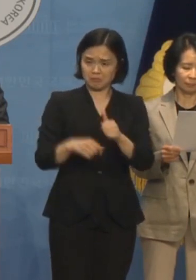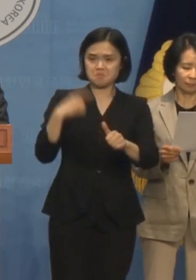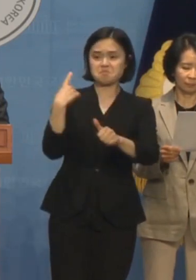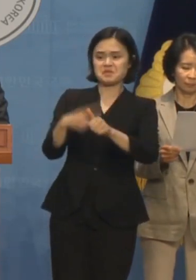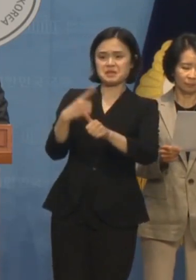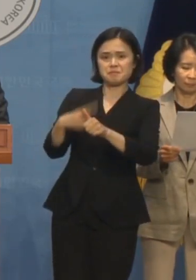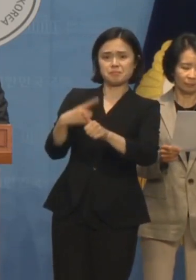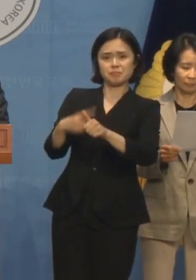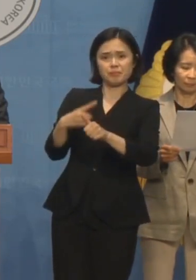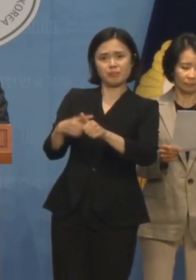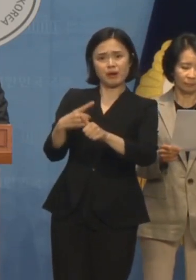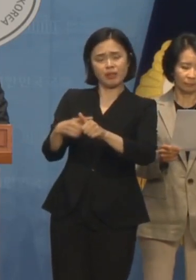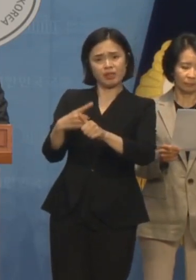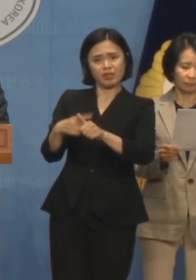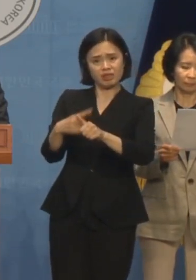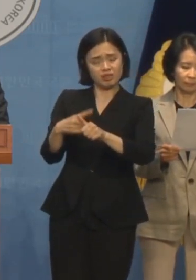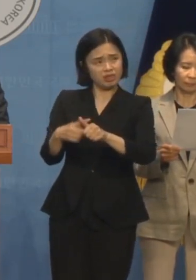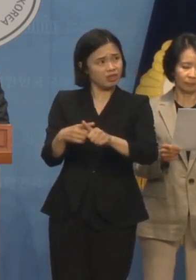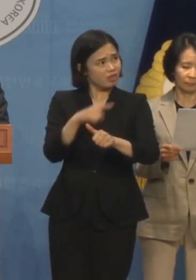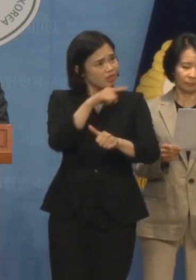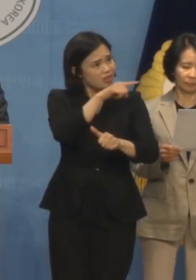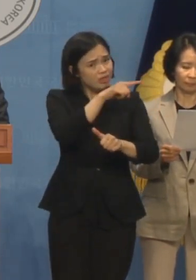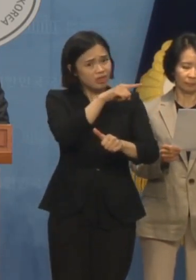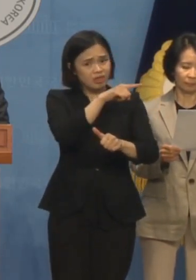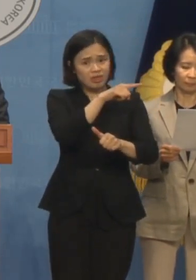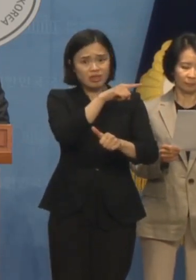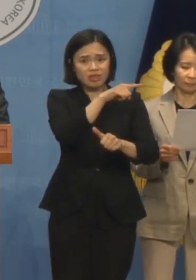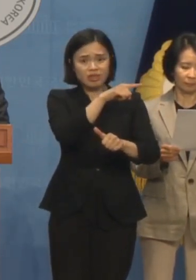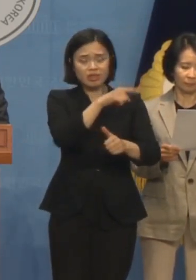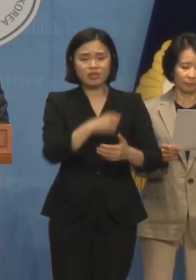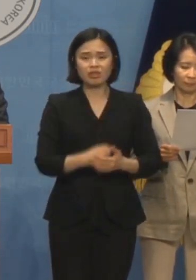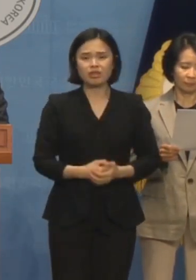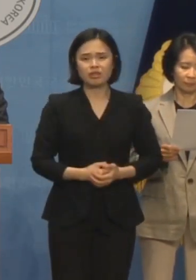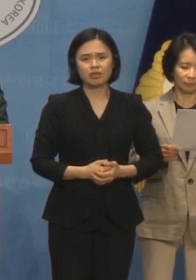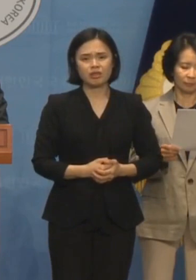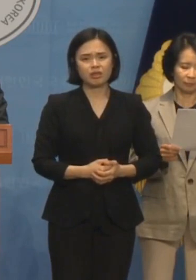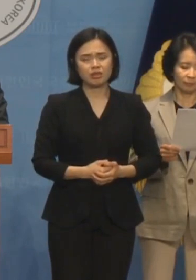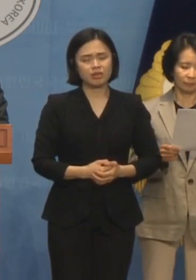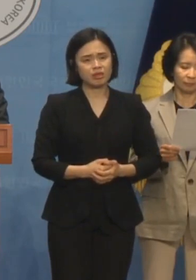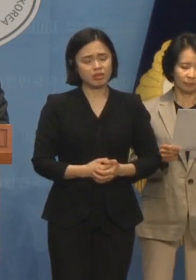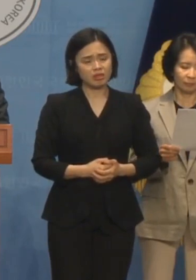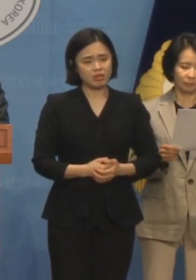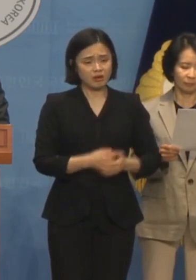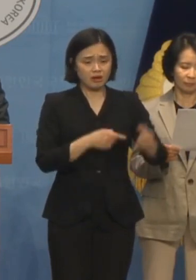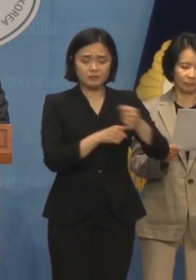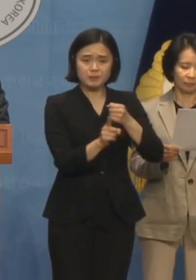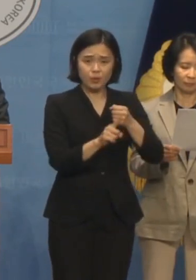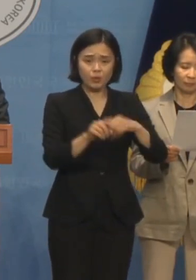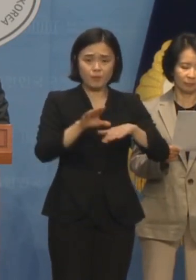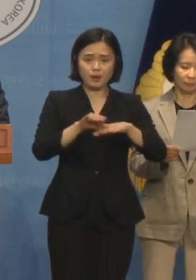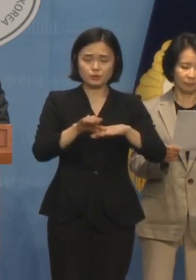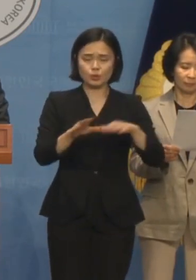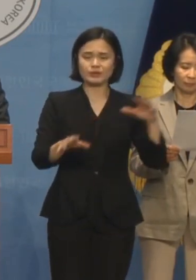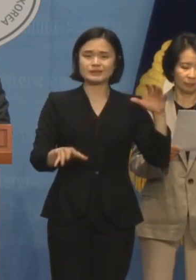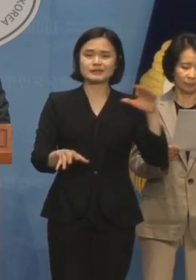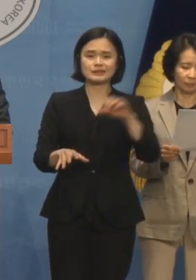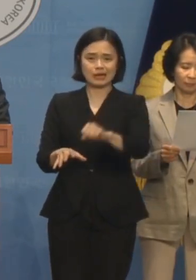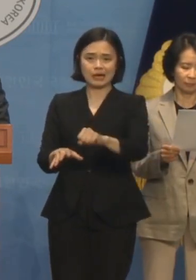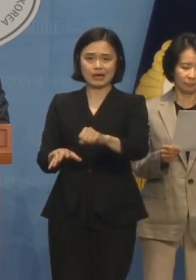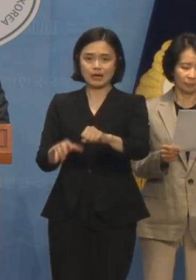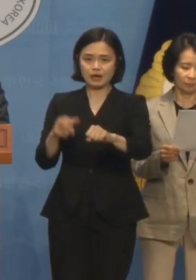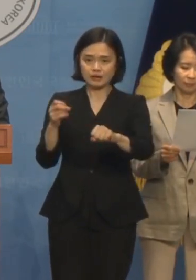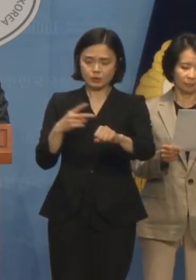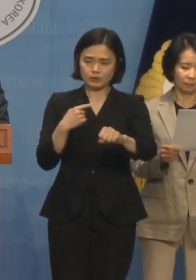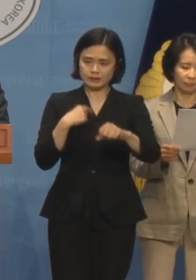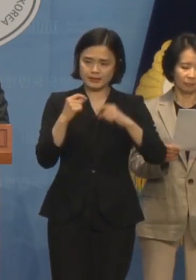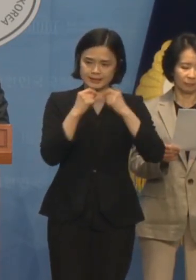것이 그것을 견제하겠다고 하는 것이 방송 장악과 사적 보복을 위한 것이라는